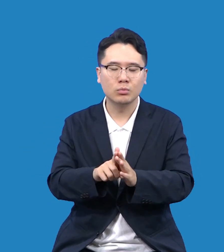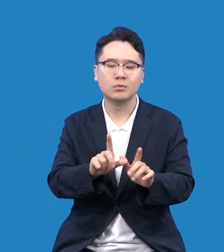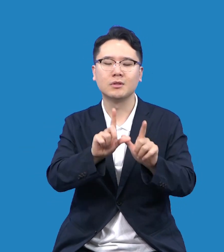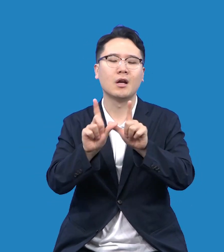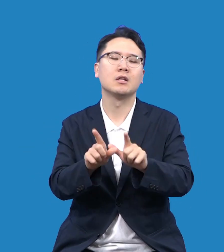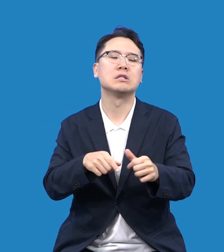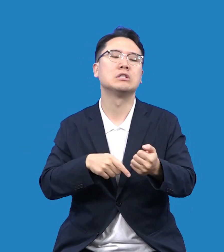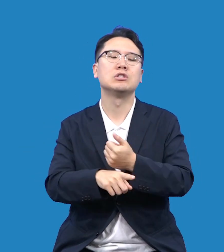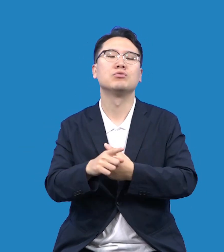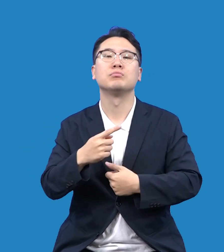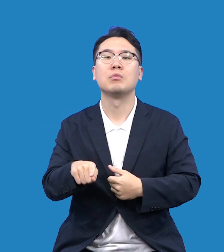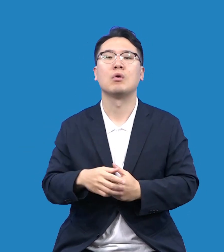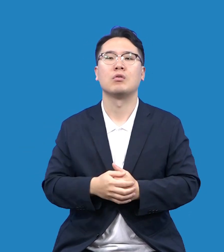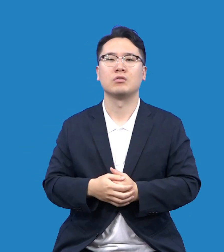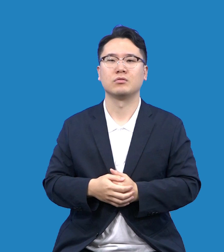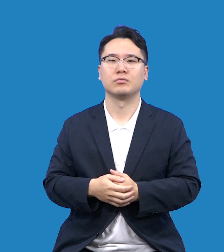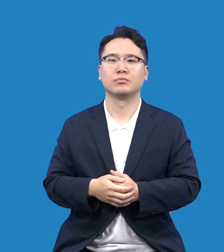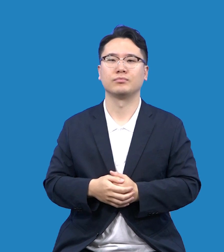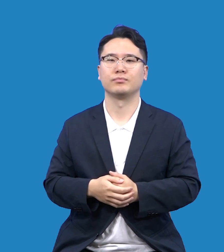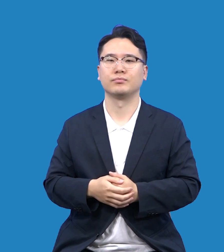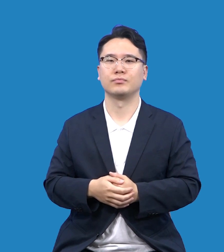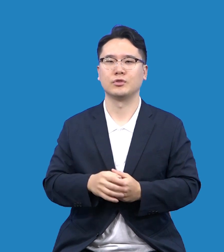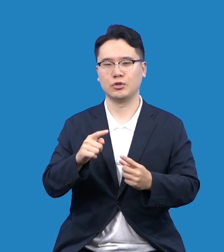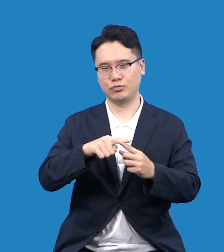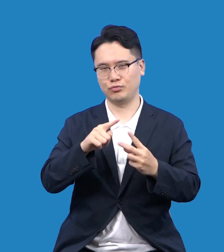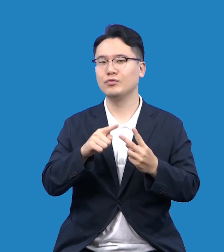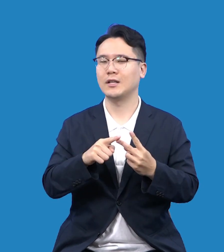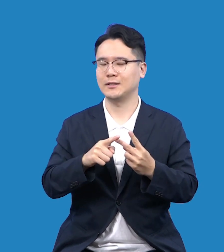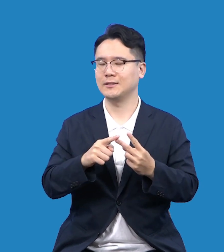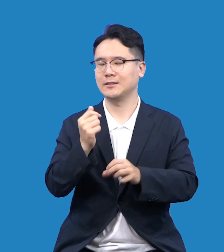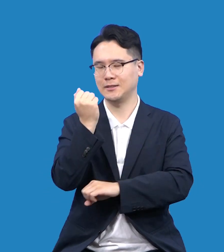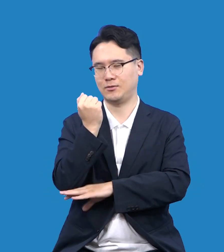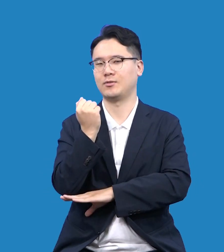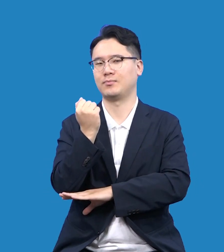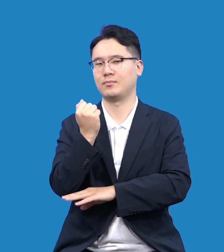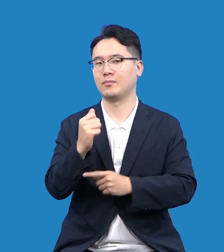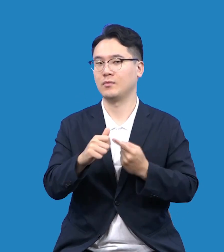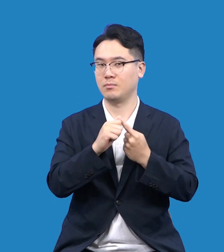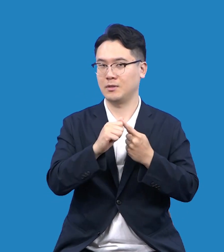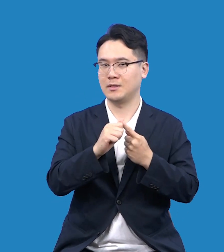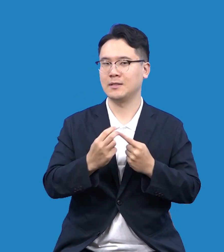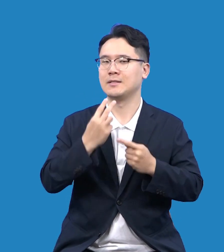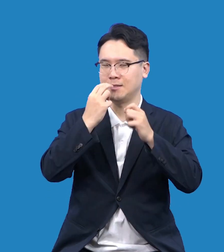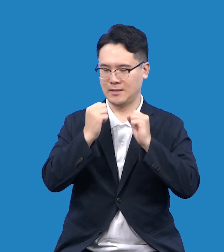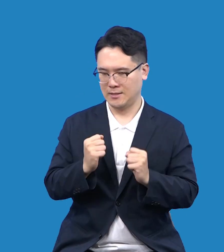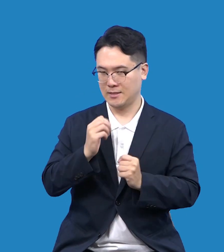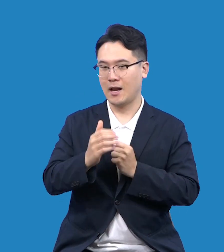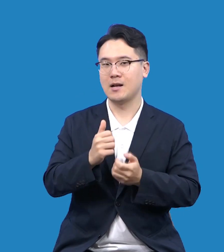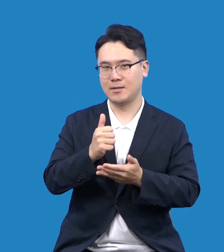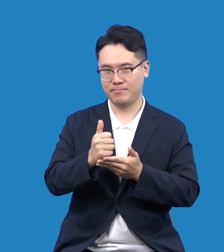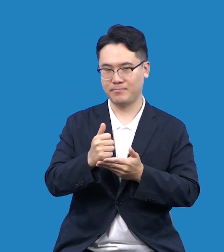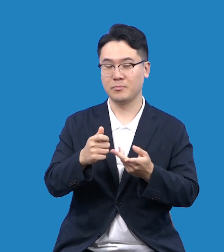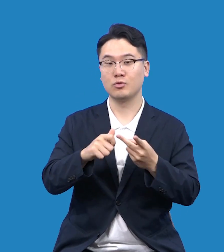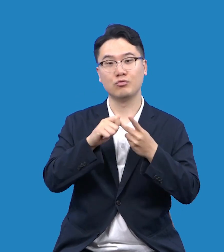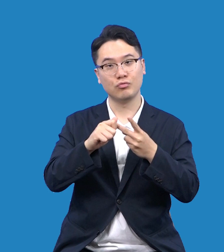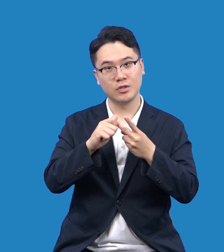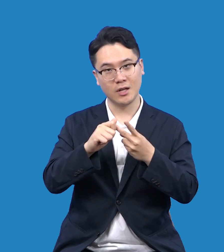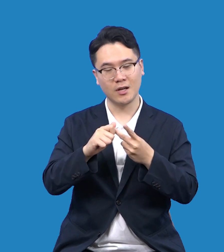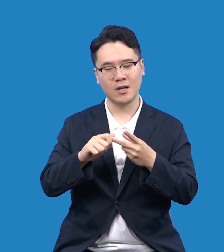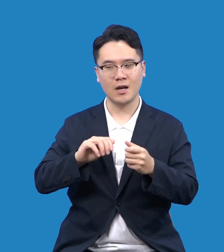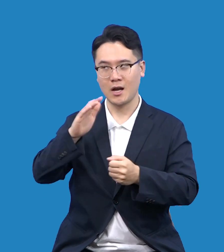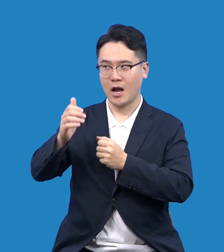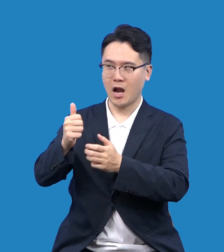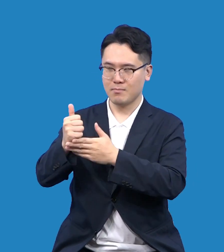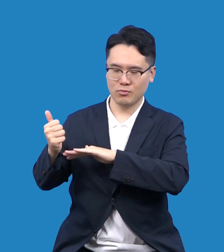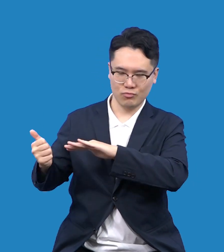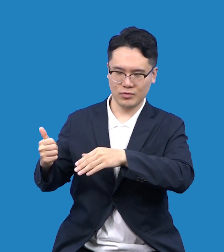있습니다. 저는 거기 두 가지 중요한 전제가 있다고 생각해요. 첫째, 살아계신 하나님. 둘째, 하나님이 우리를 인도하신다는